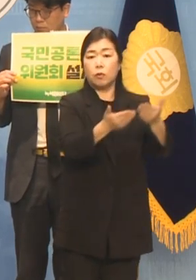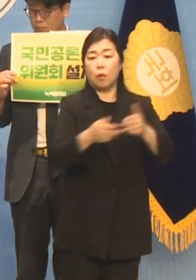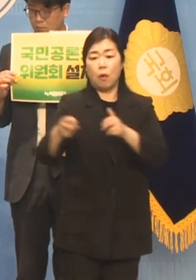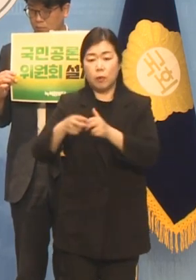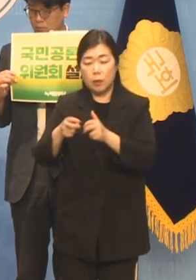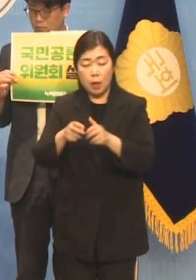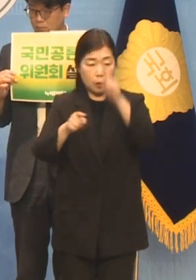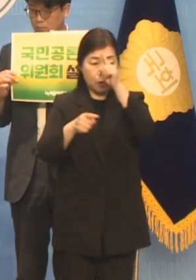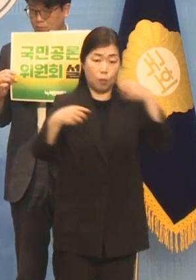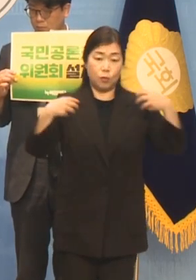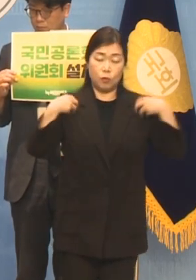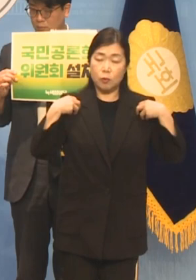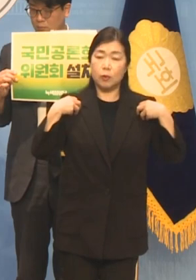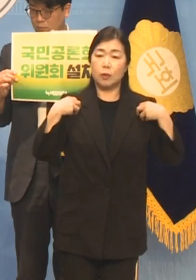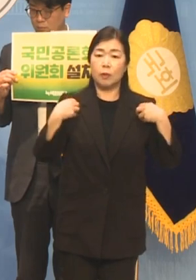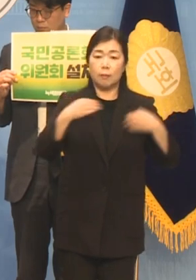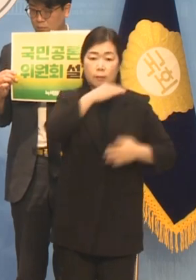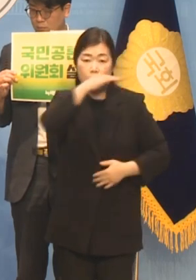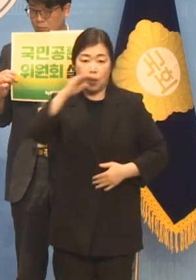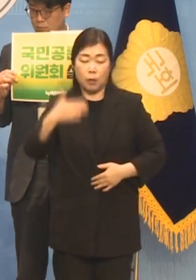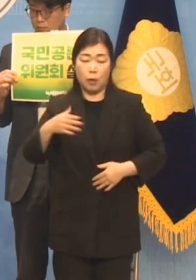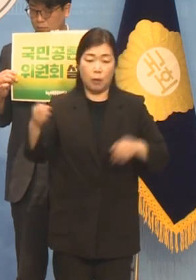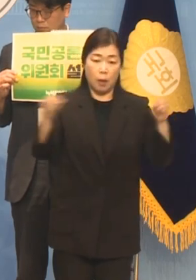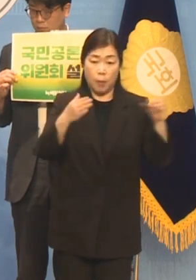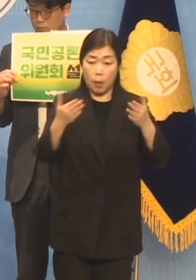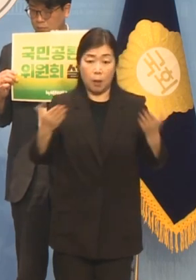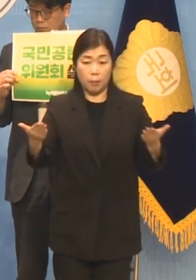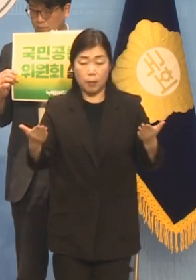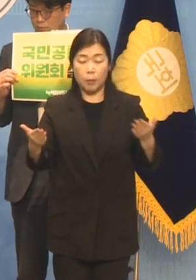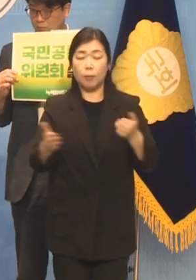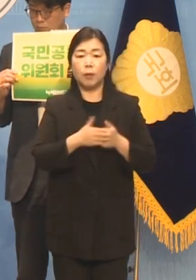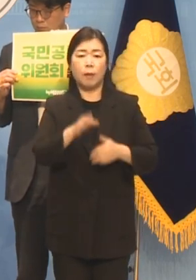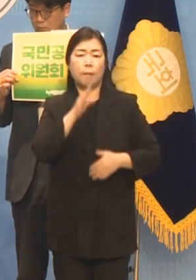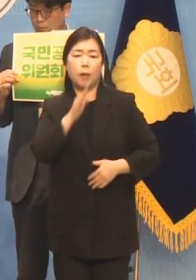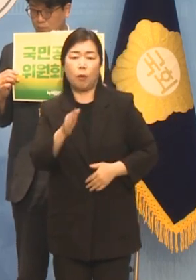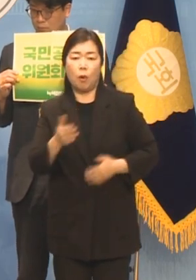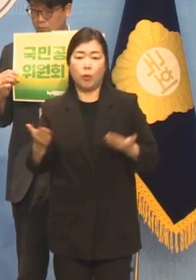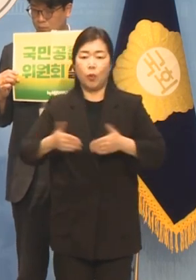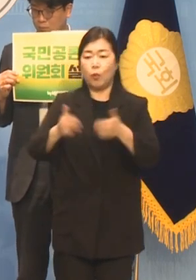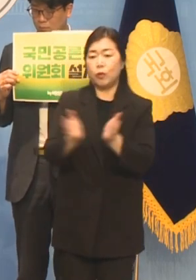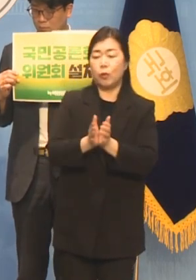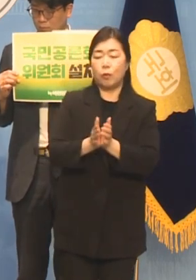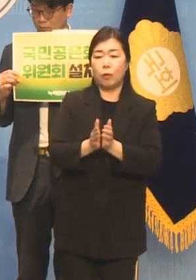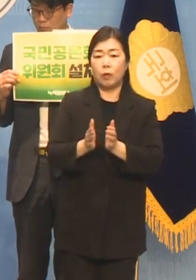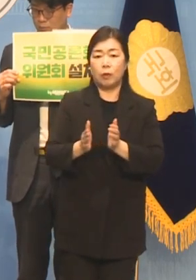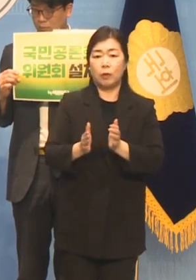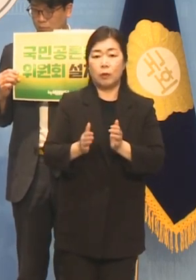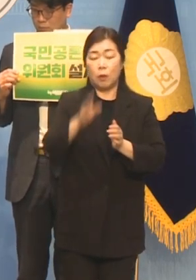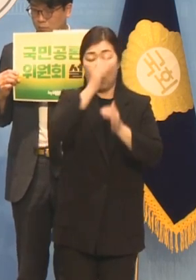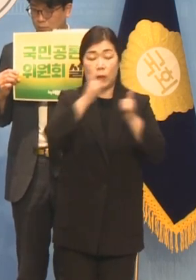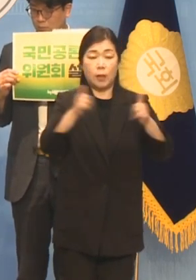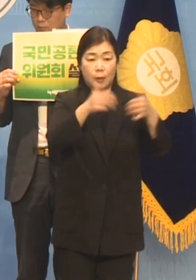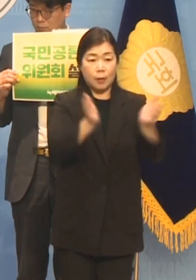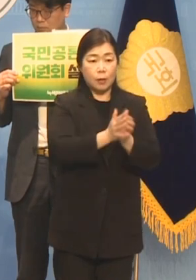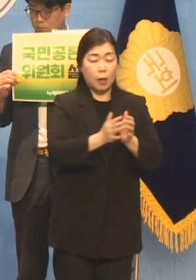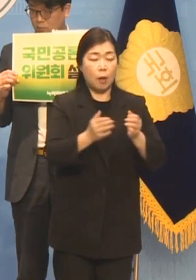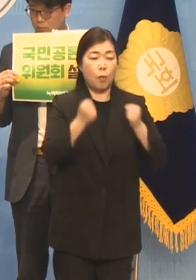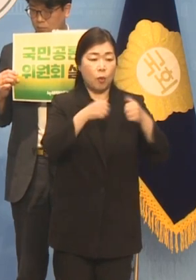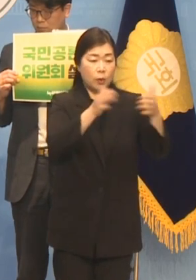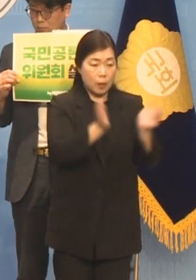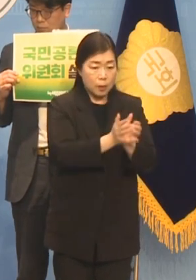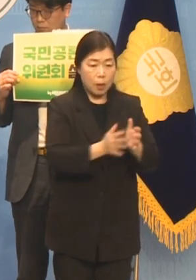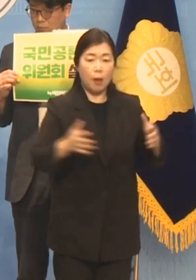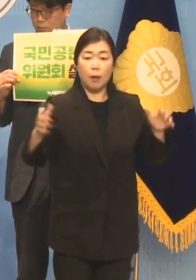의사와 정부에서 제대로 된 답변이 없다면 곧바로 노조와 환자단체, 보건의료